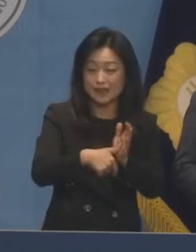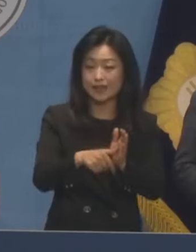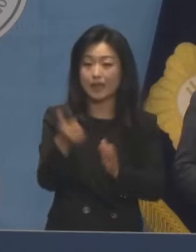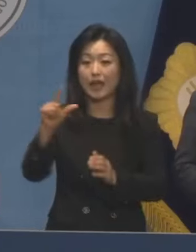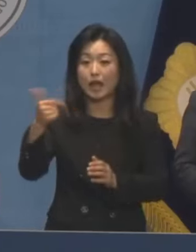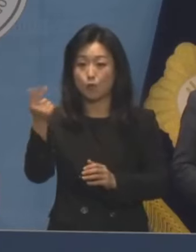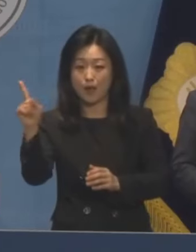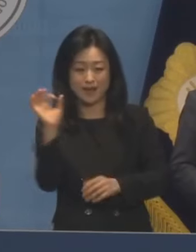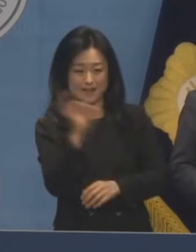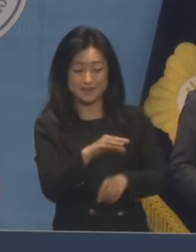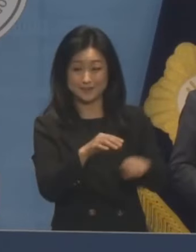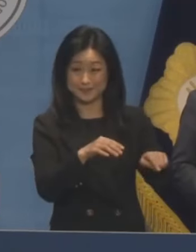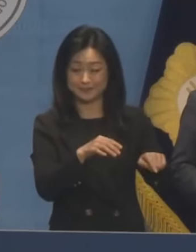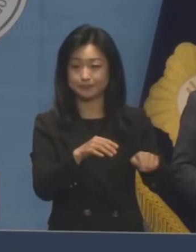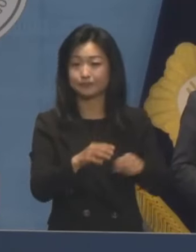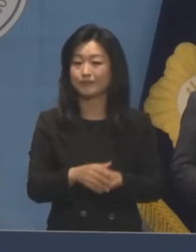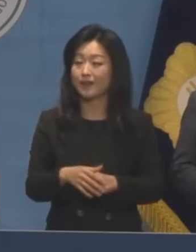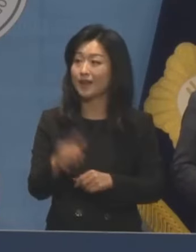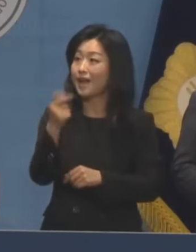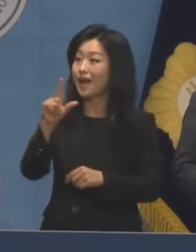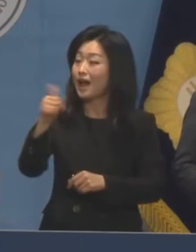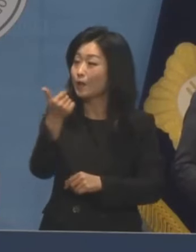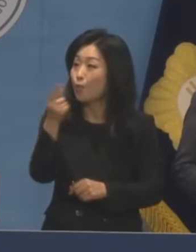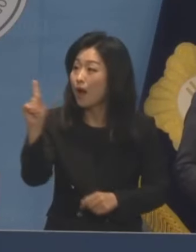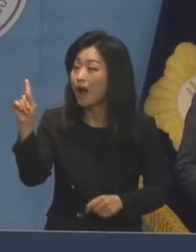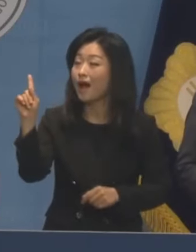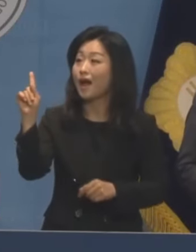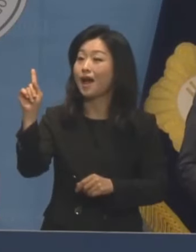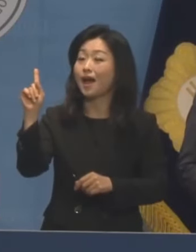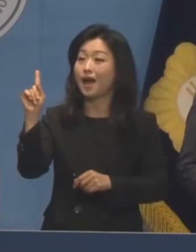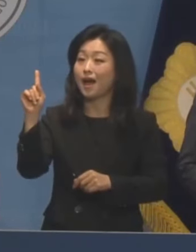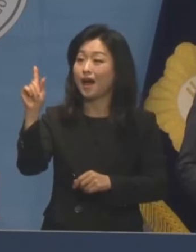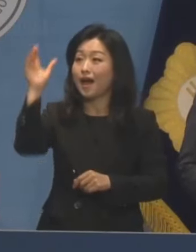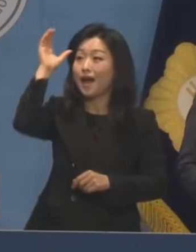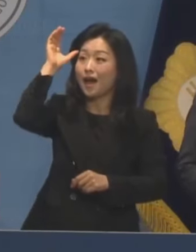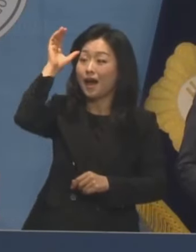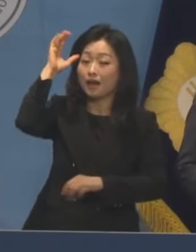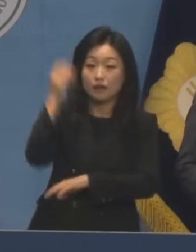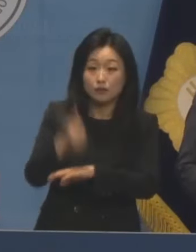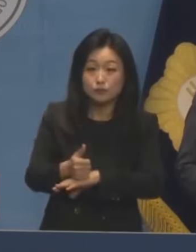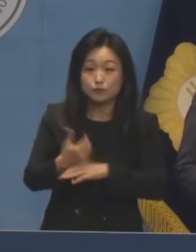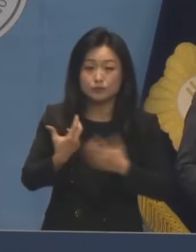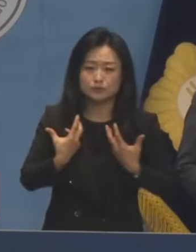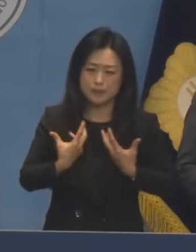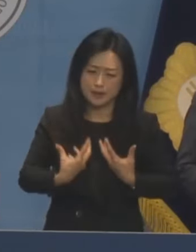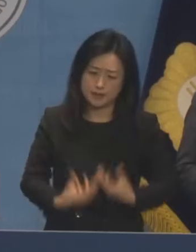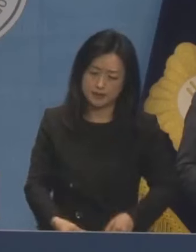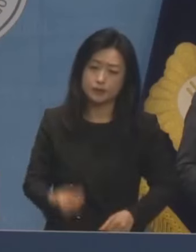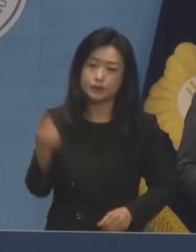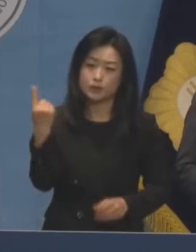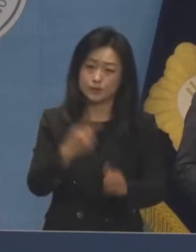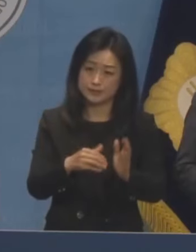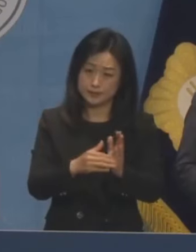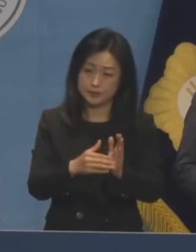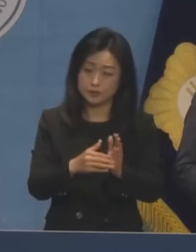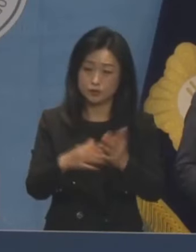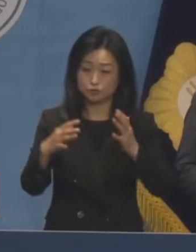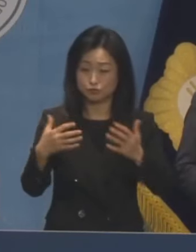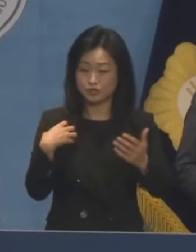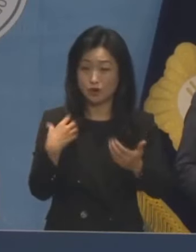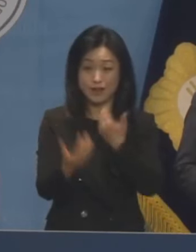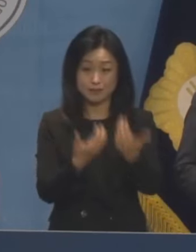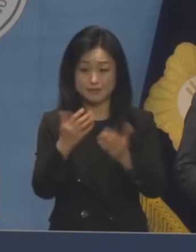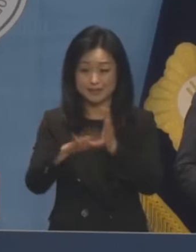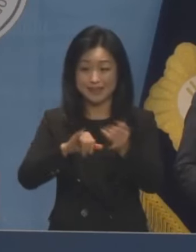노동자들과 지역 사회가 많은 기대를 품었지만 기대는 얼마가지 않아 실망과 절로 바뀌었습니다 국정감사에서